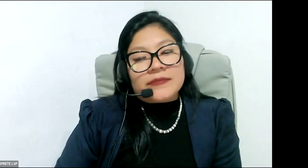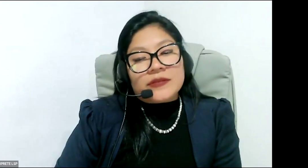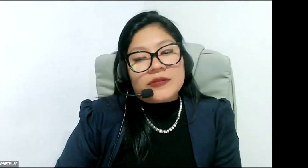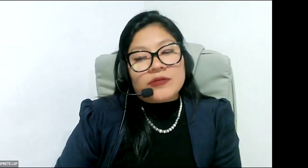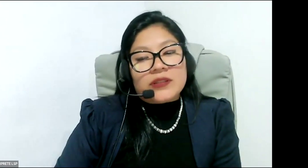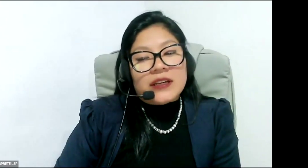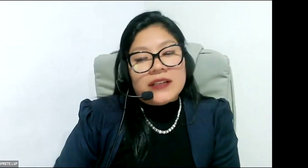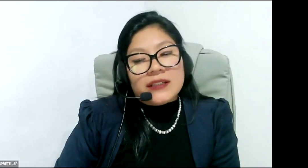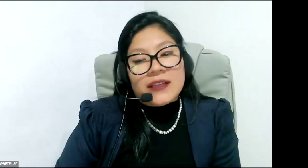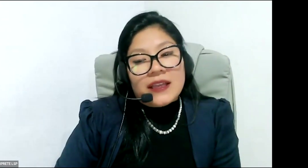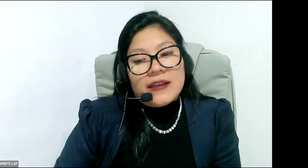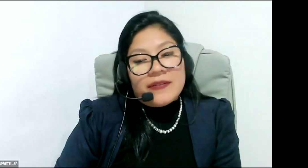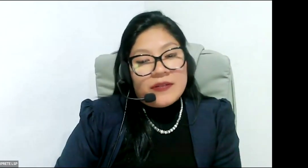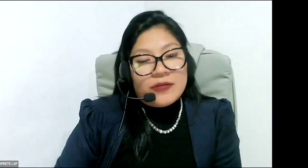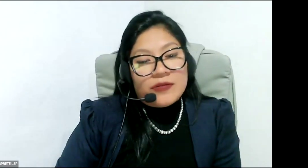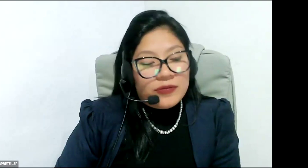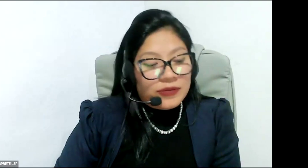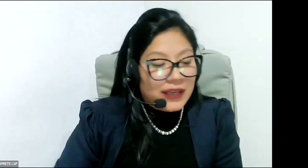Ajá j